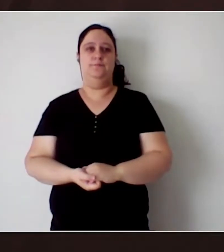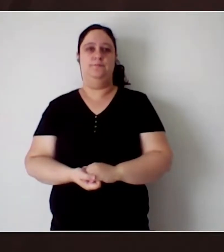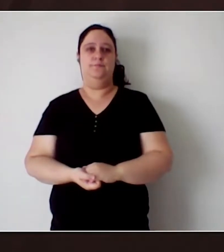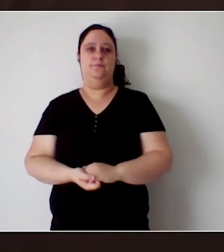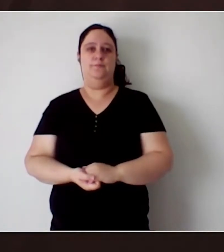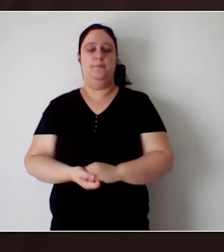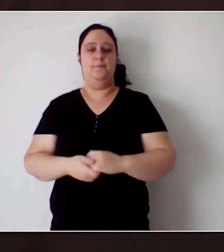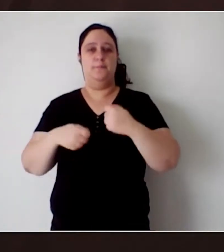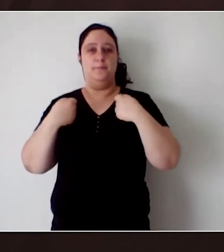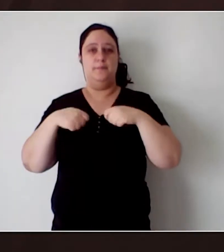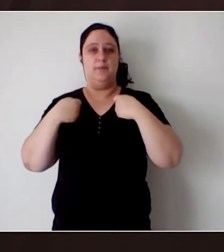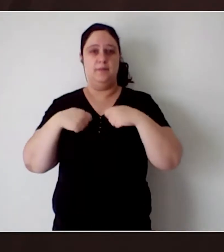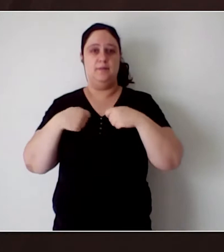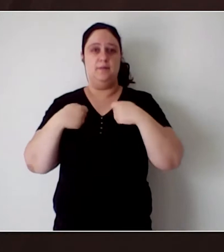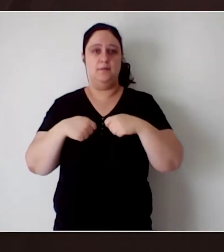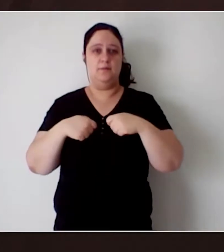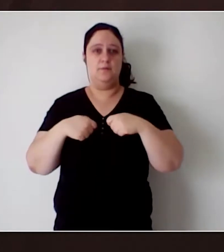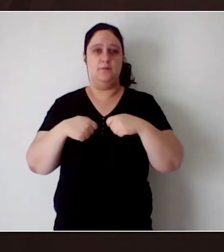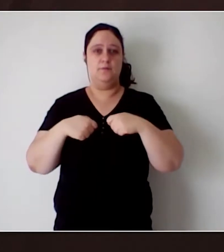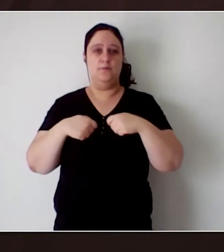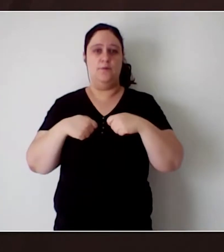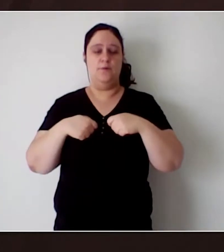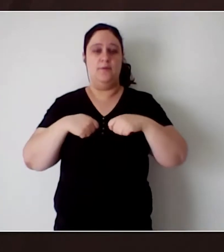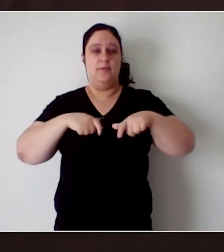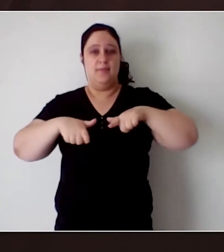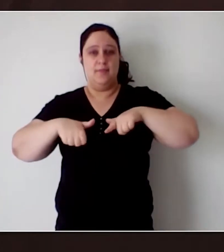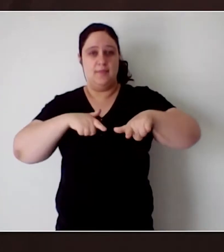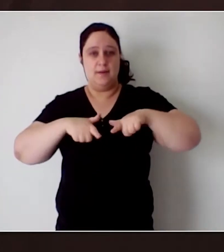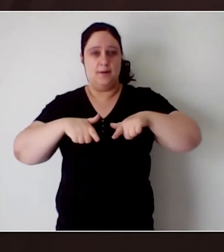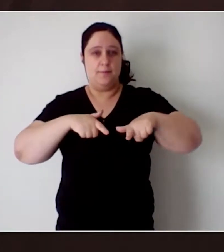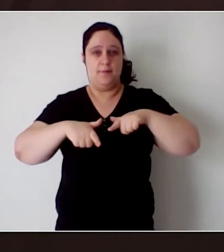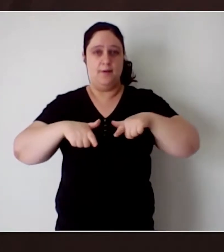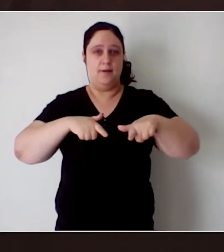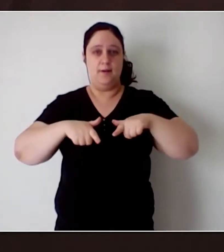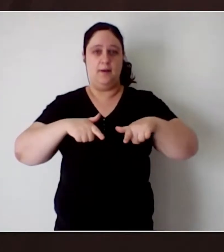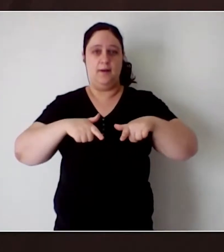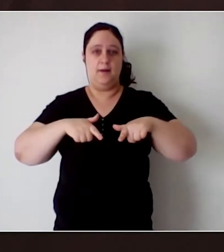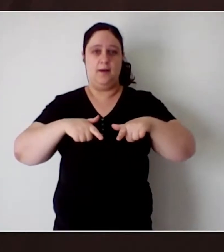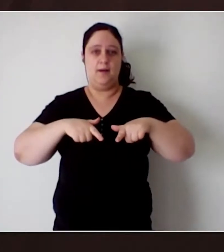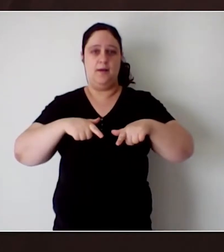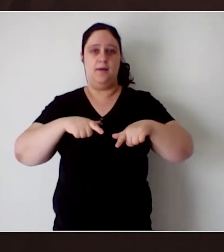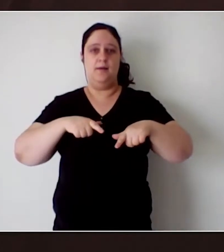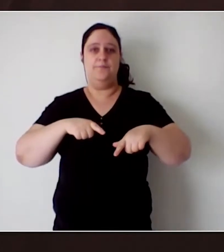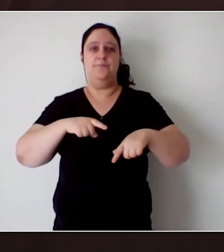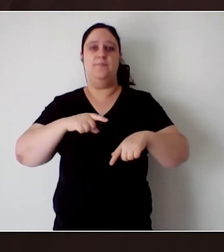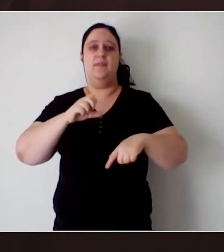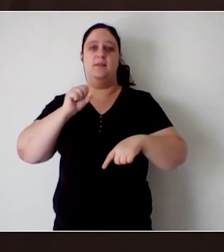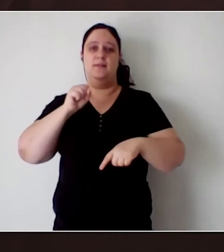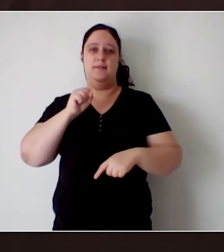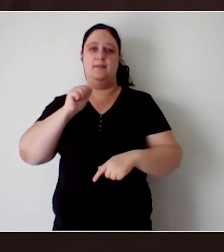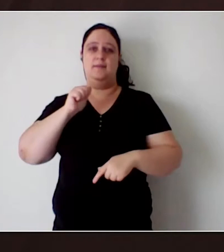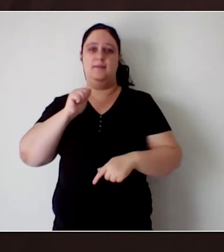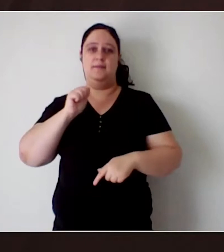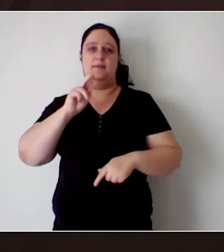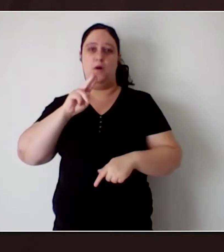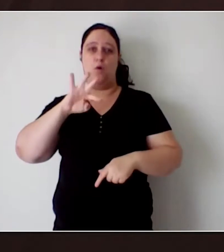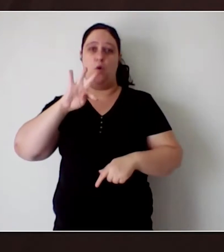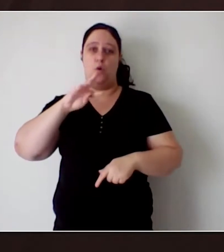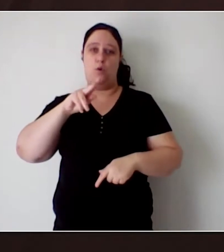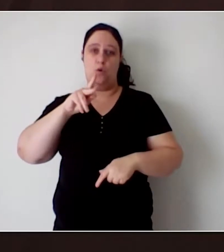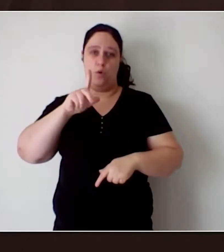E Saulo, que era um jovem perseguidor da igreja, encontrou Jesus no caminho para